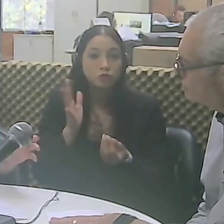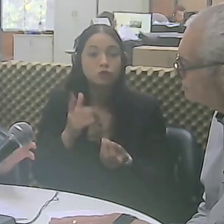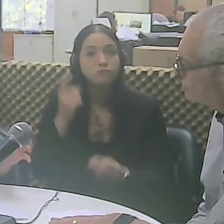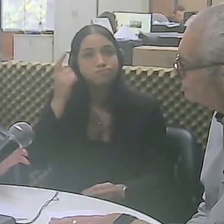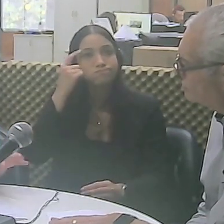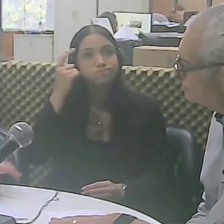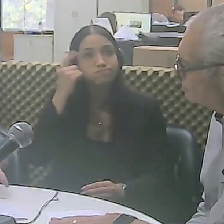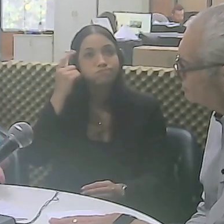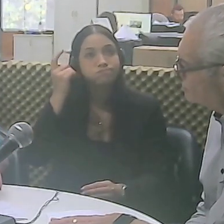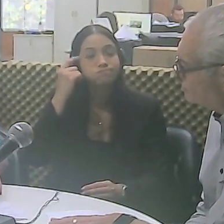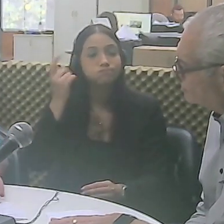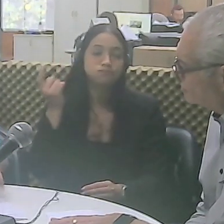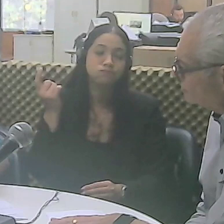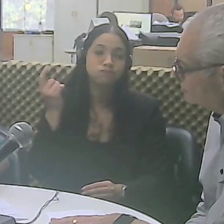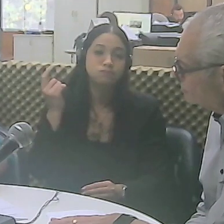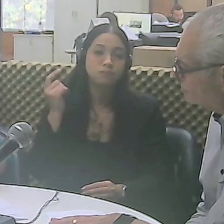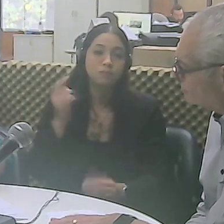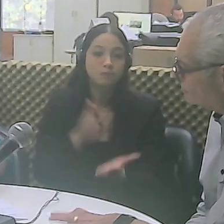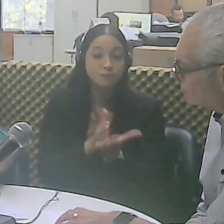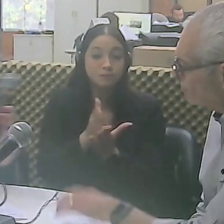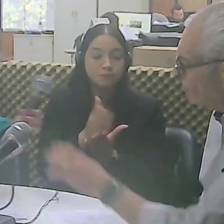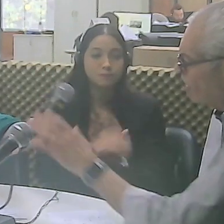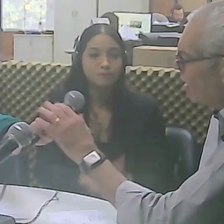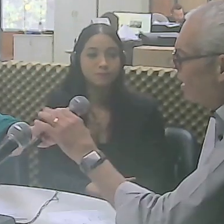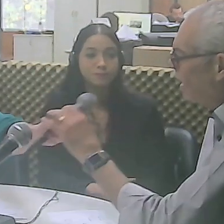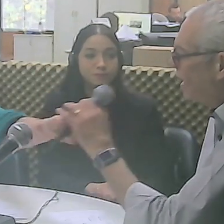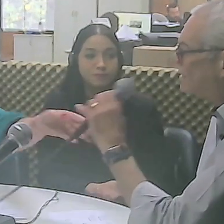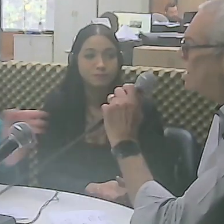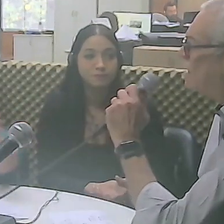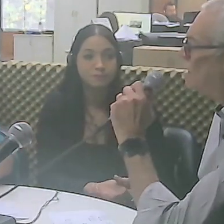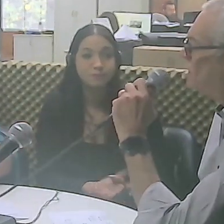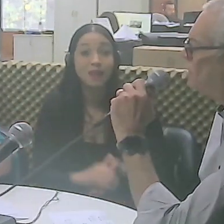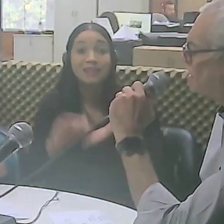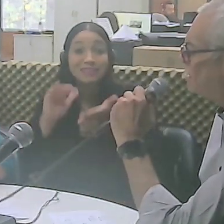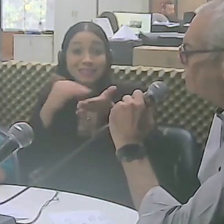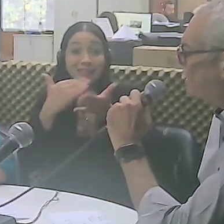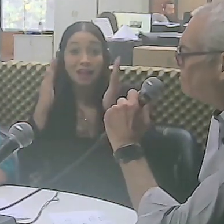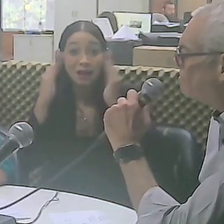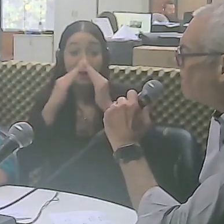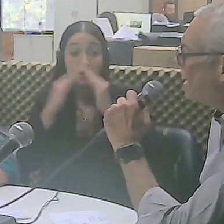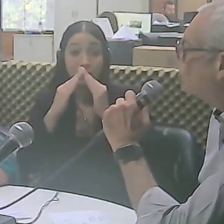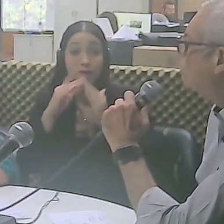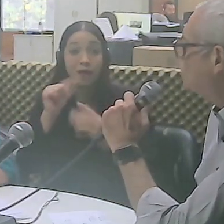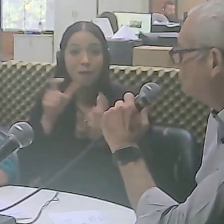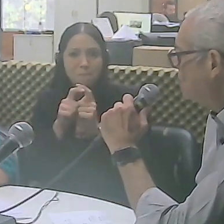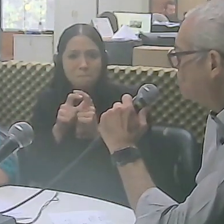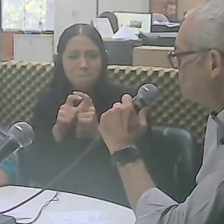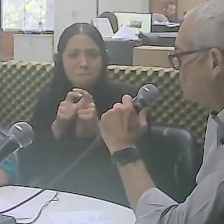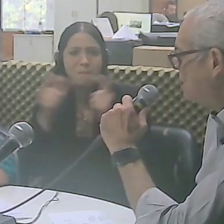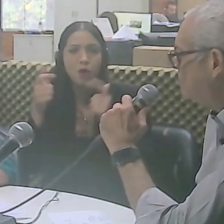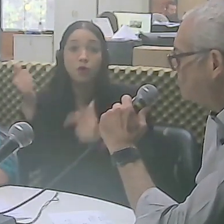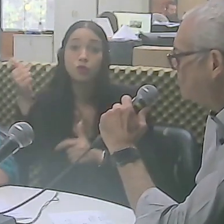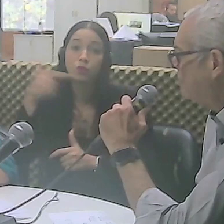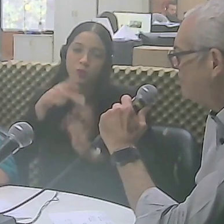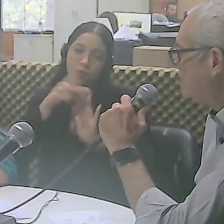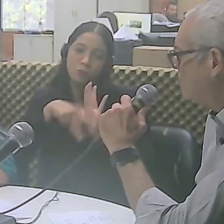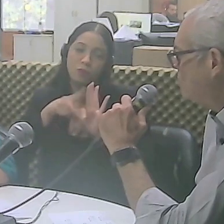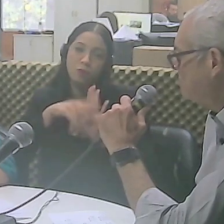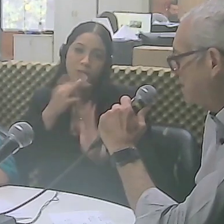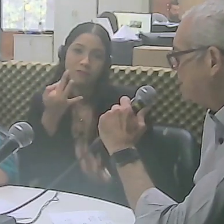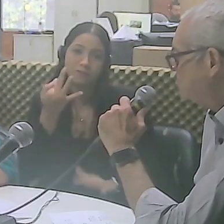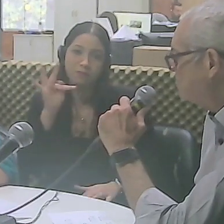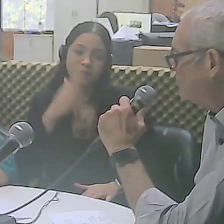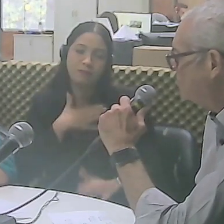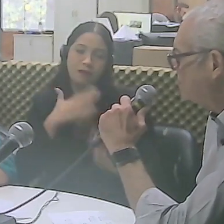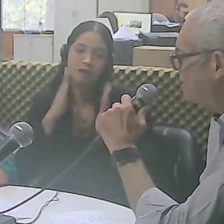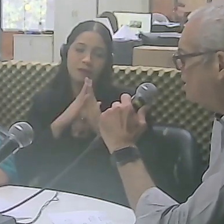sido pensado para esse segmento? A Secretaria de Habitação, ela é maior do que o programa federal